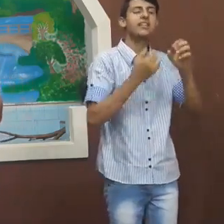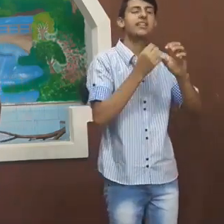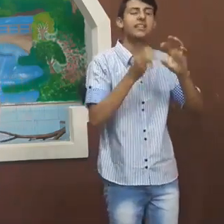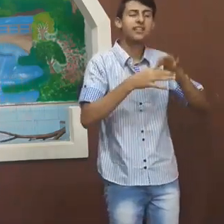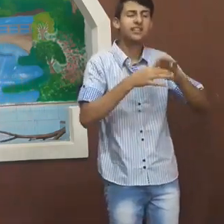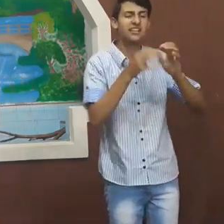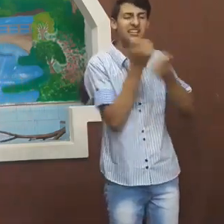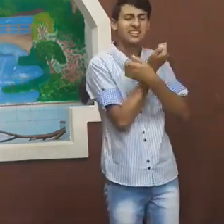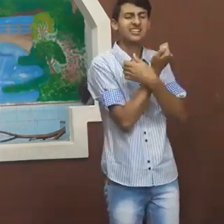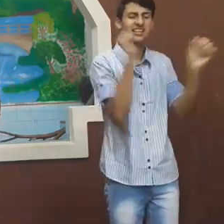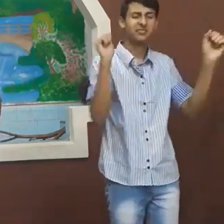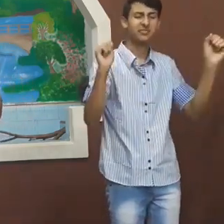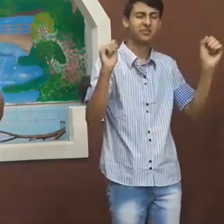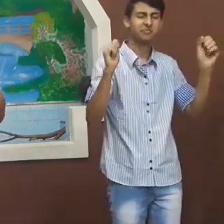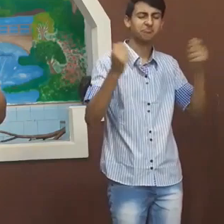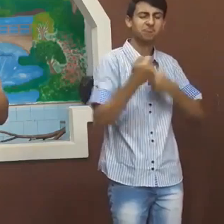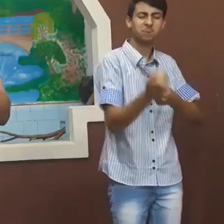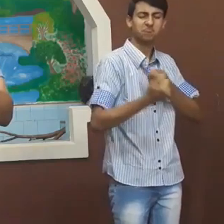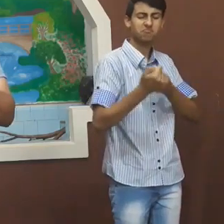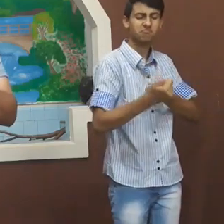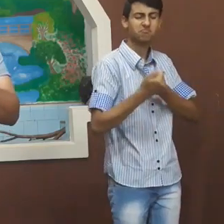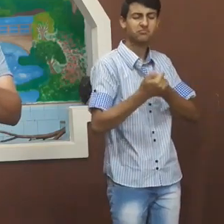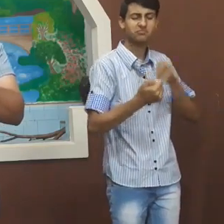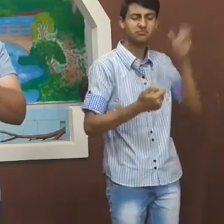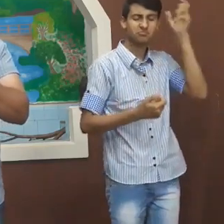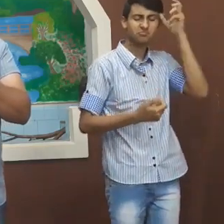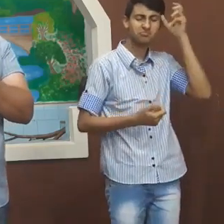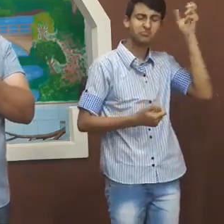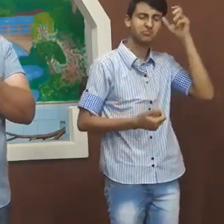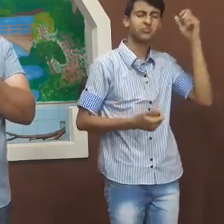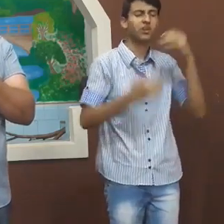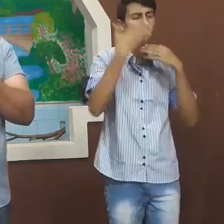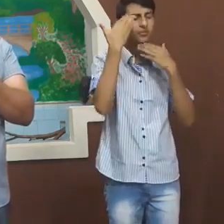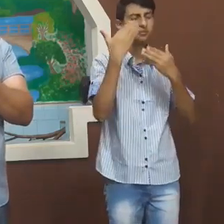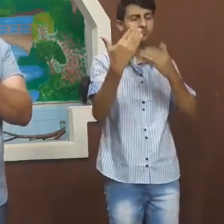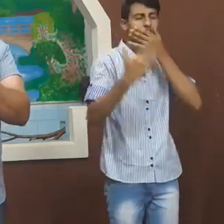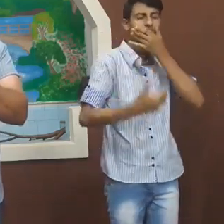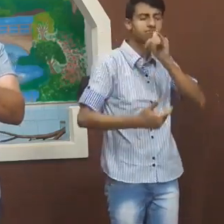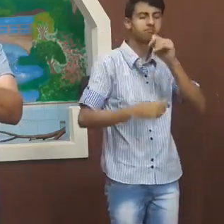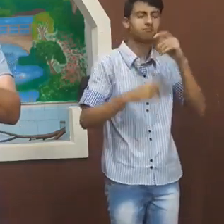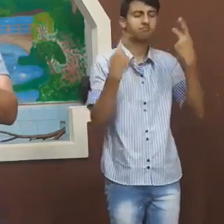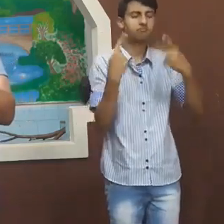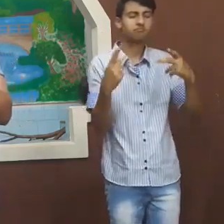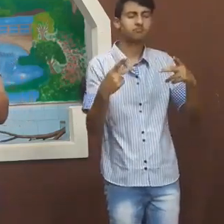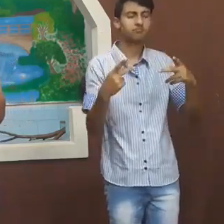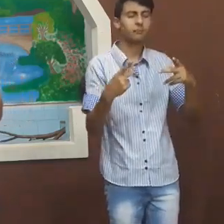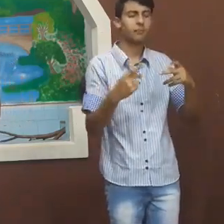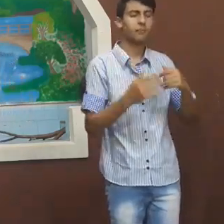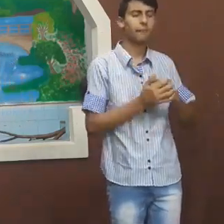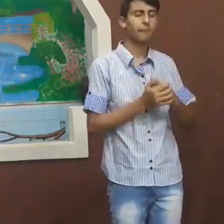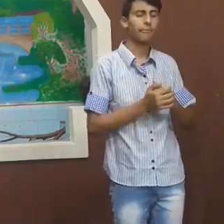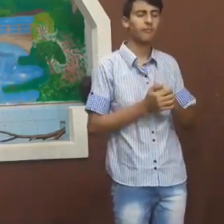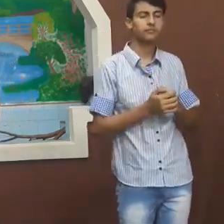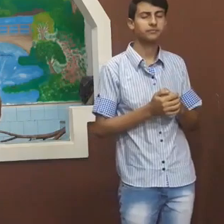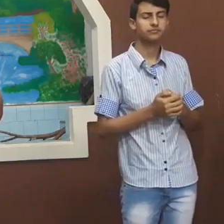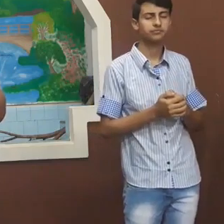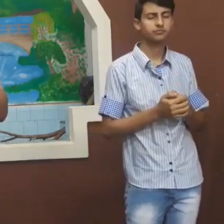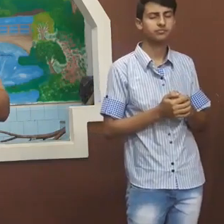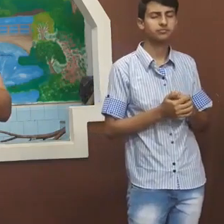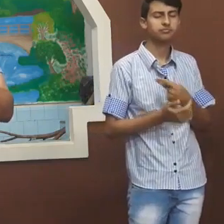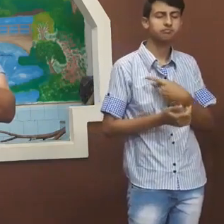Pai, de todas as tentações, de todos os males. Pai querido, muito obrigado, Senhor Deus, pela Tua palavra, através dos Teus servos, Senhor Deus,